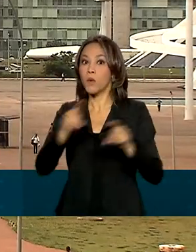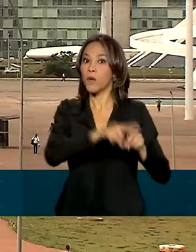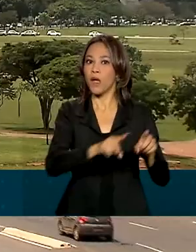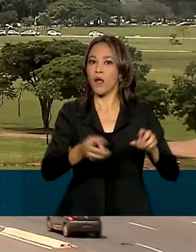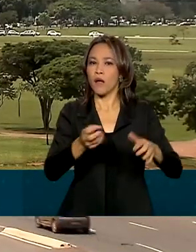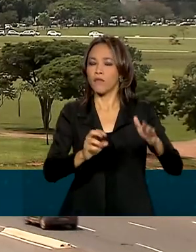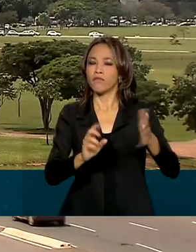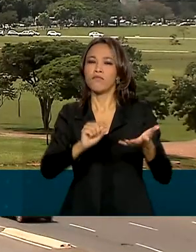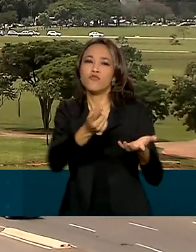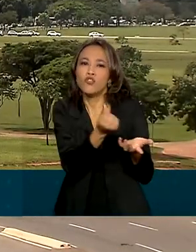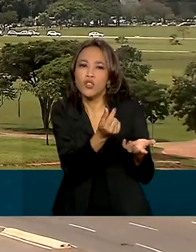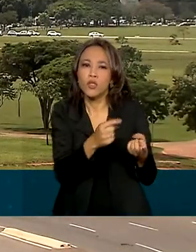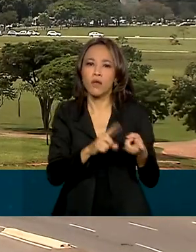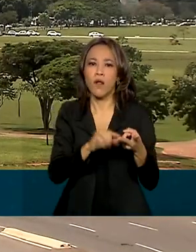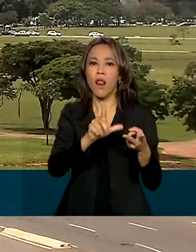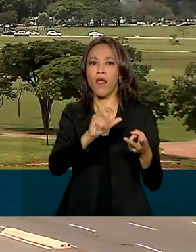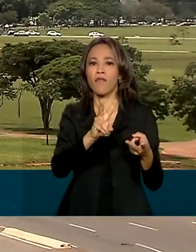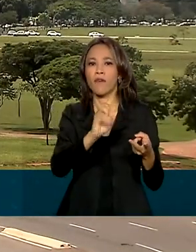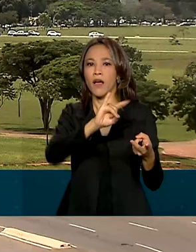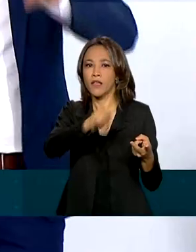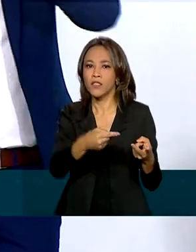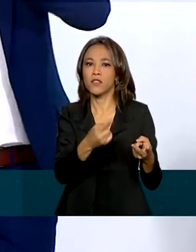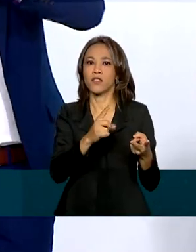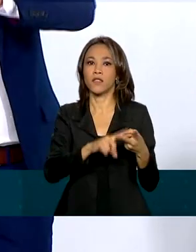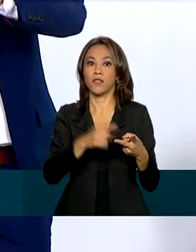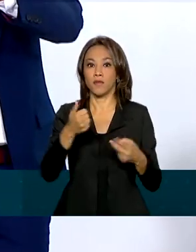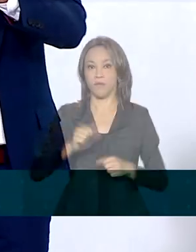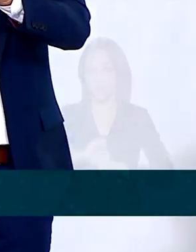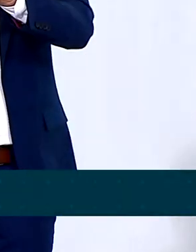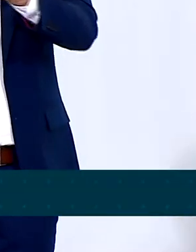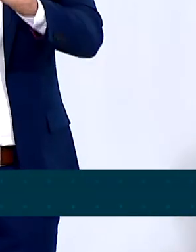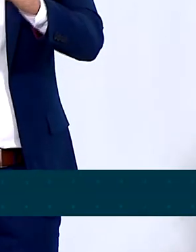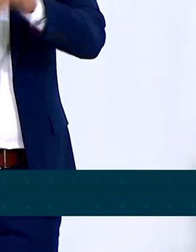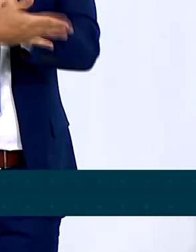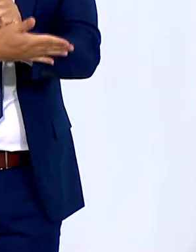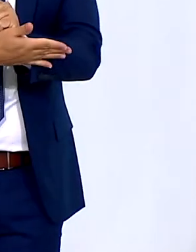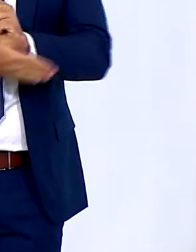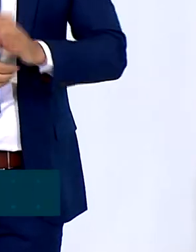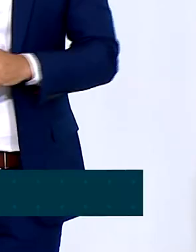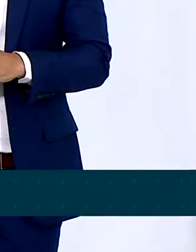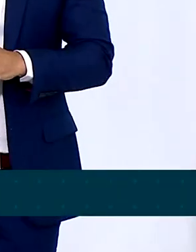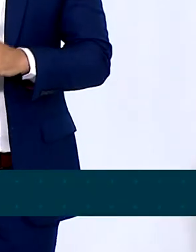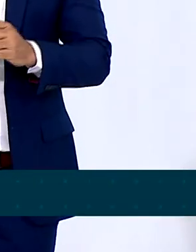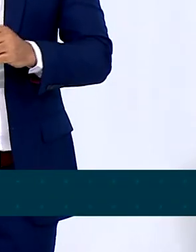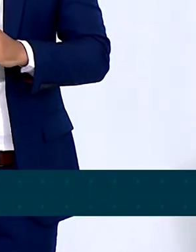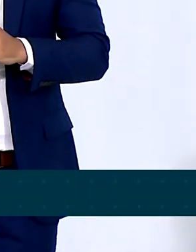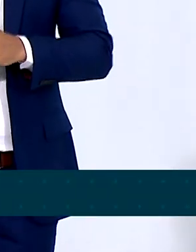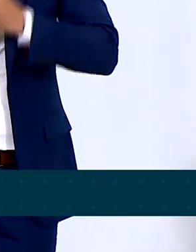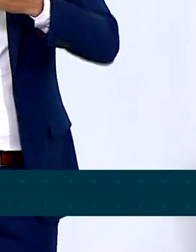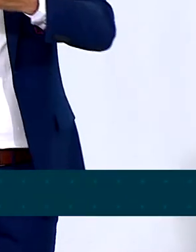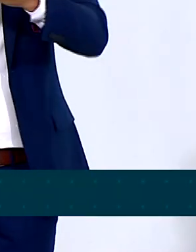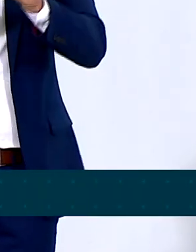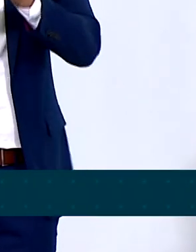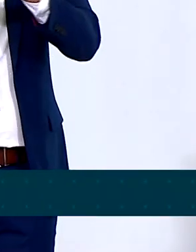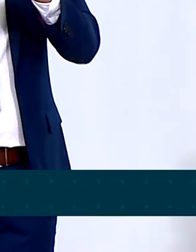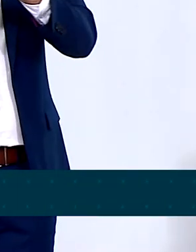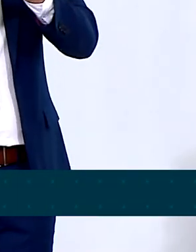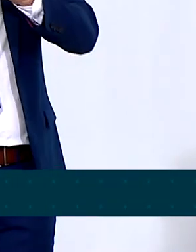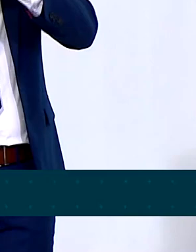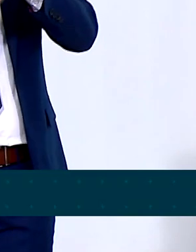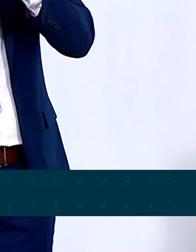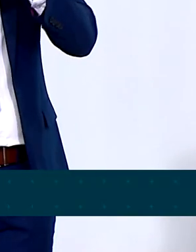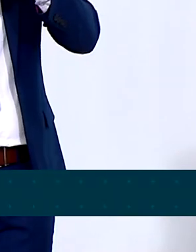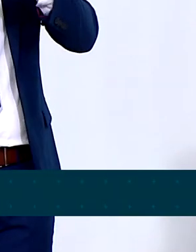dinheiro, ética pública e transparência. O aprimoramento da nossa legislação pelos decretos assinados nesta